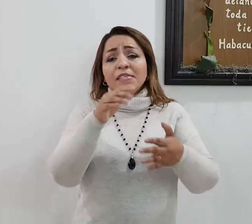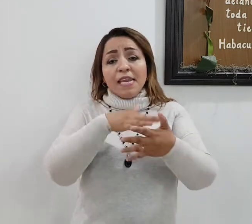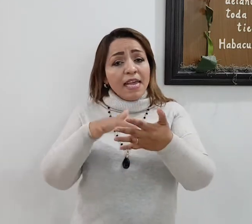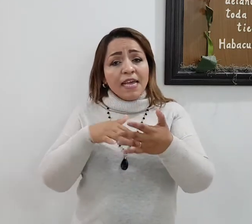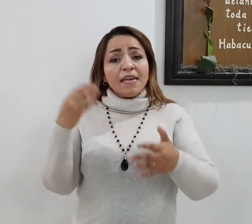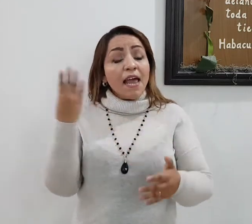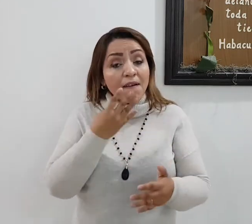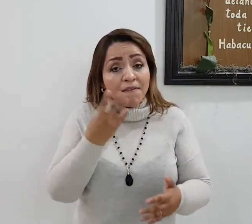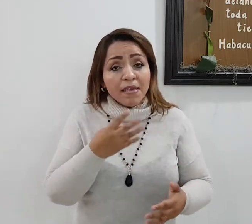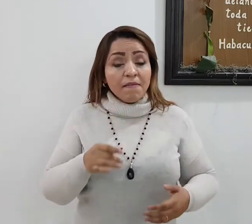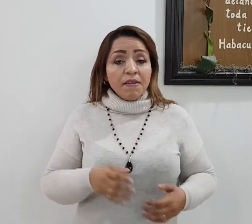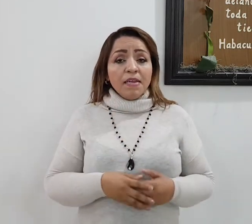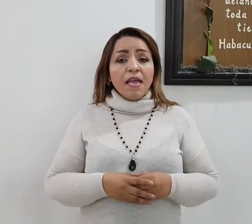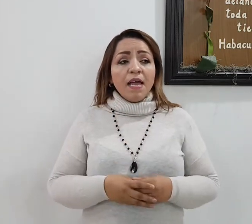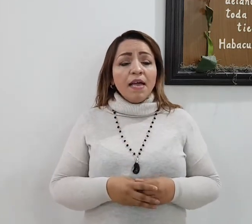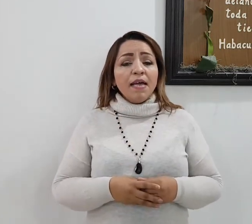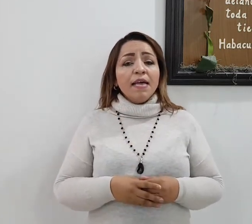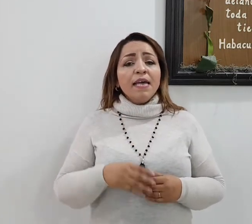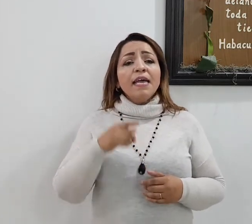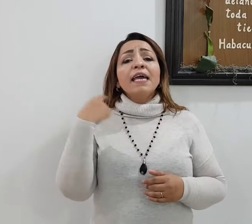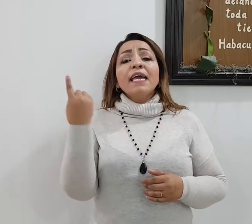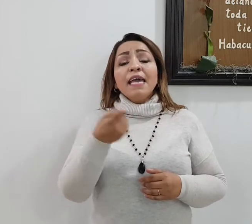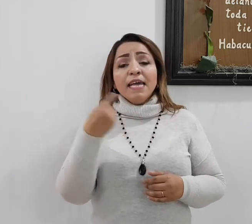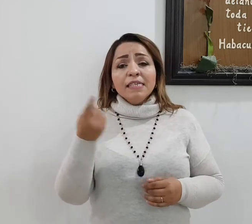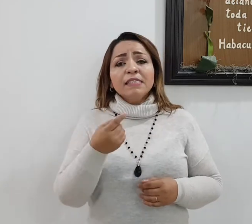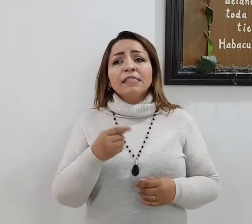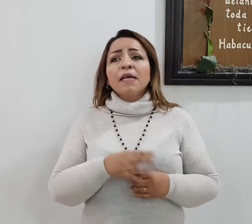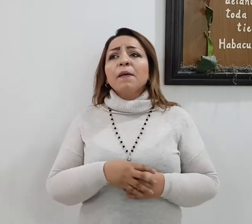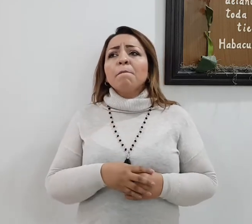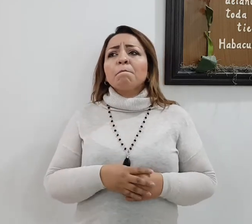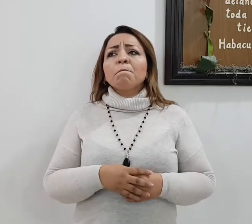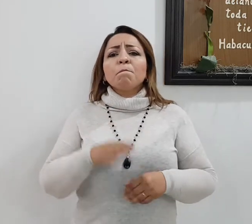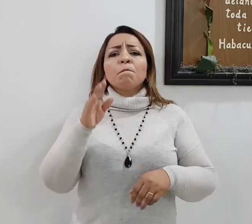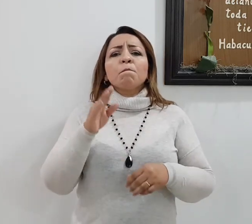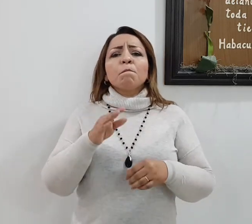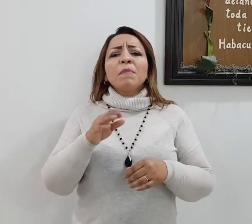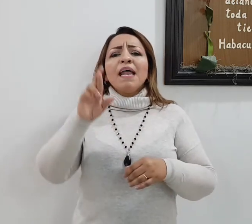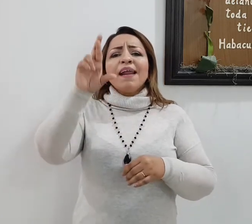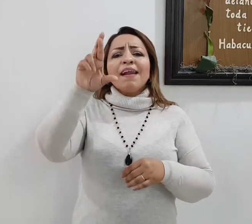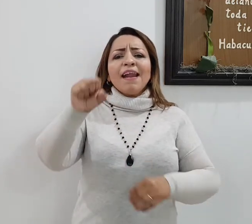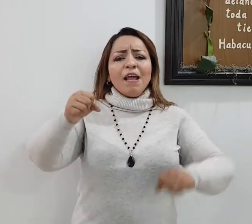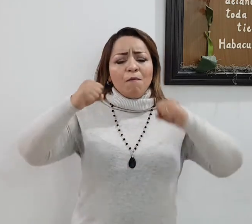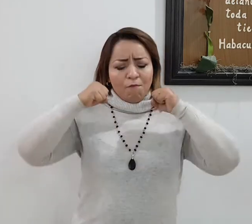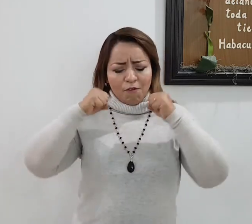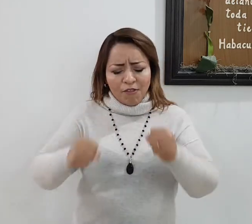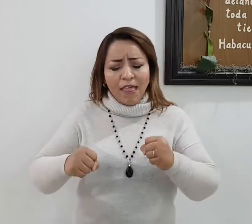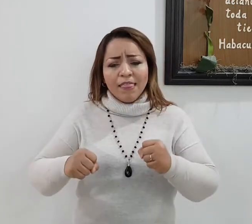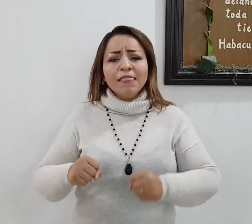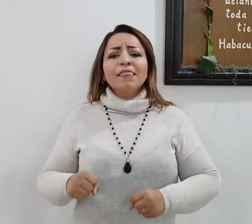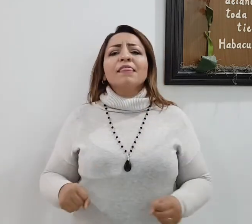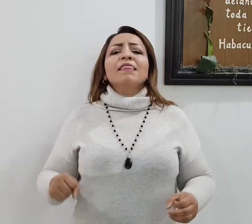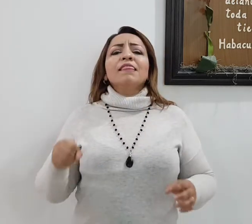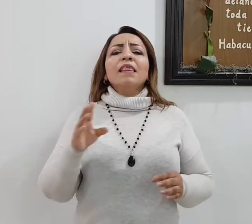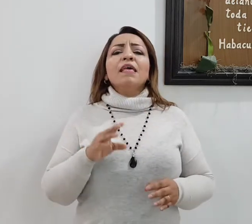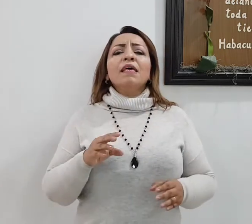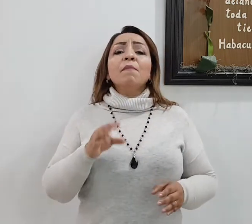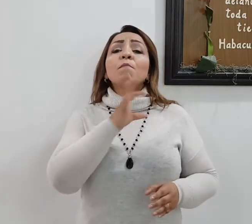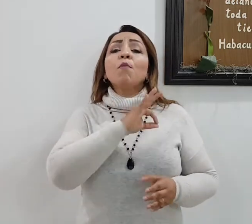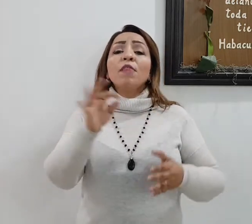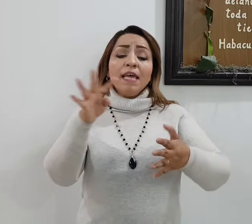Qué reconfortante es que cuando voy a la palabra y justamente en ese tiempo difícil, Dios habla a mi corazón y